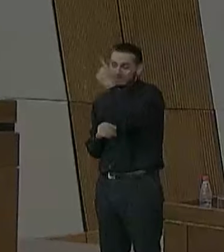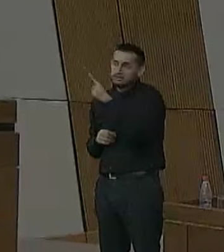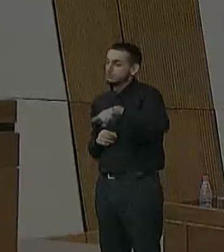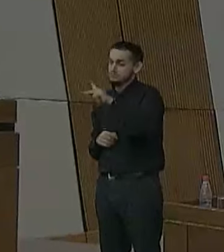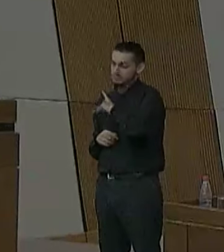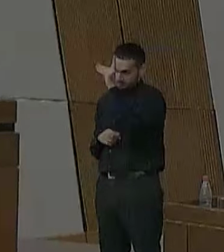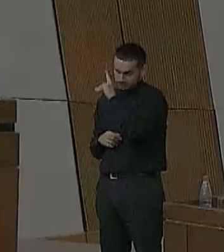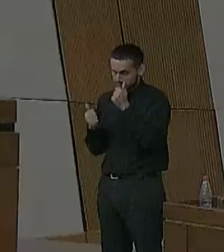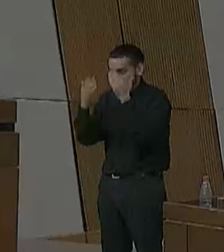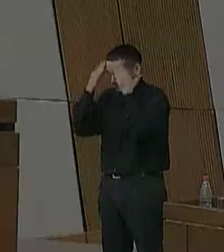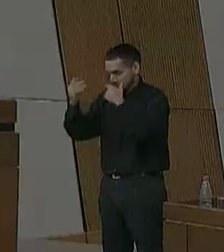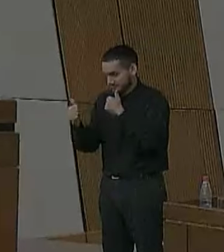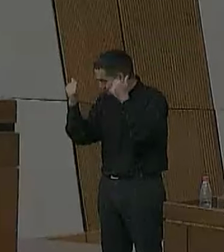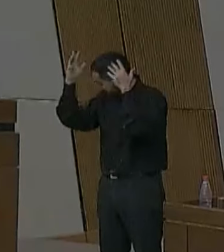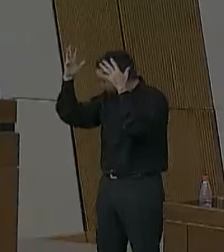discapacidad. Gracias.